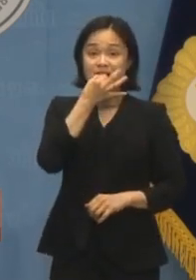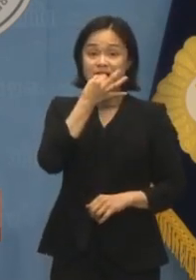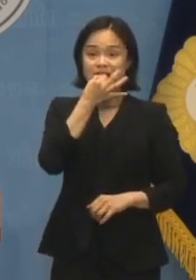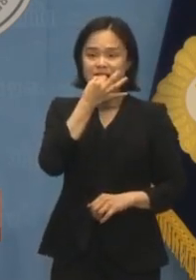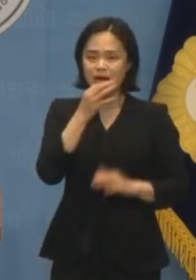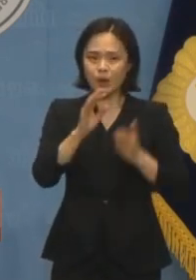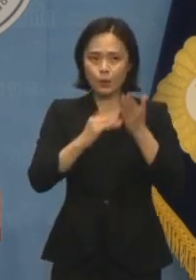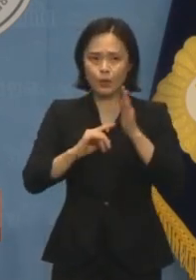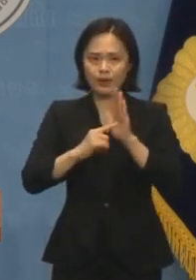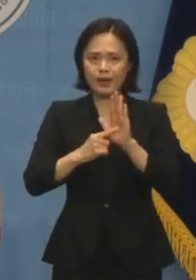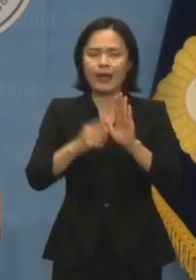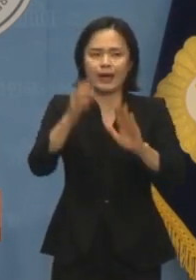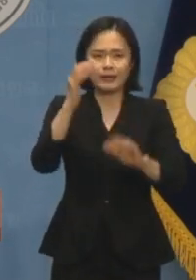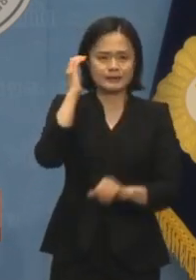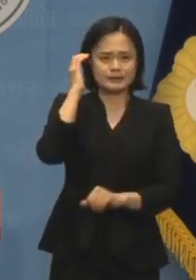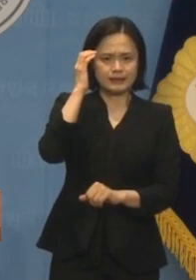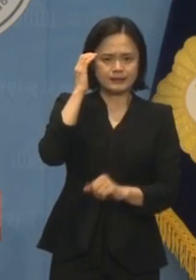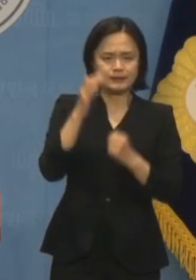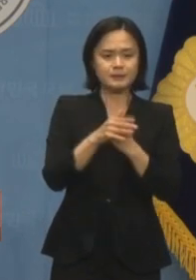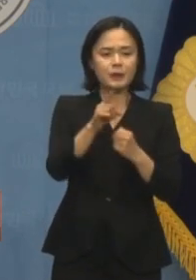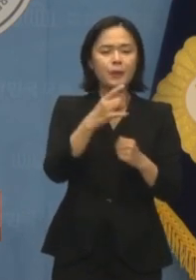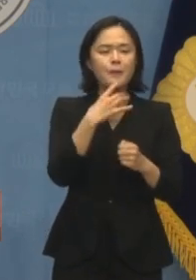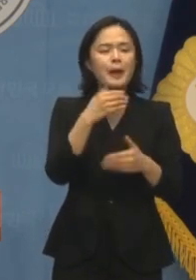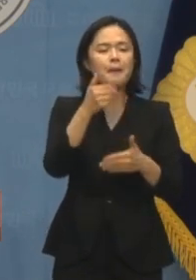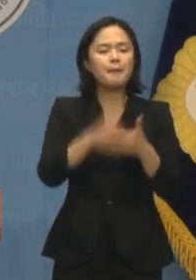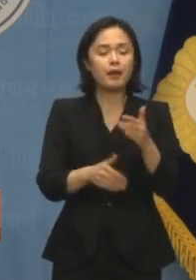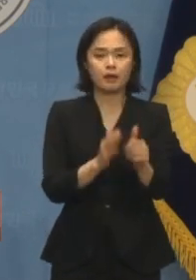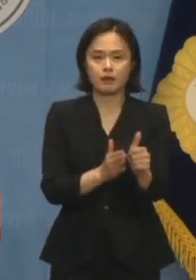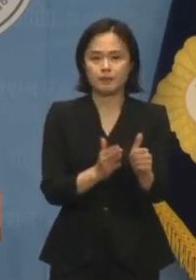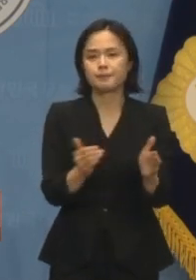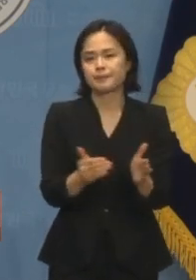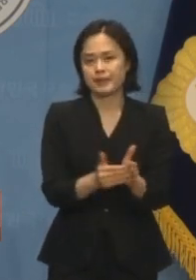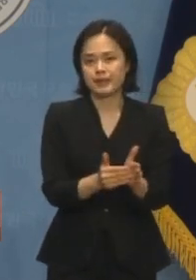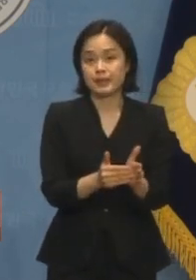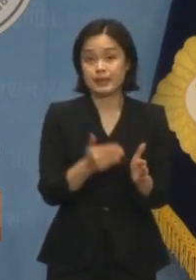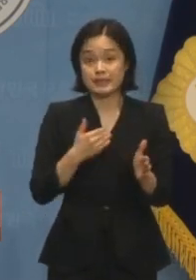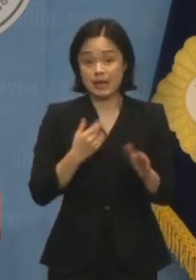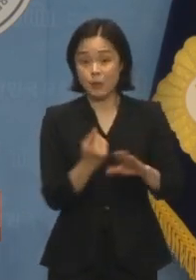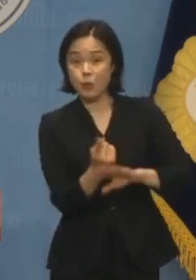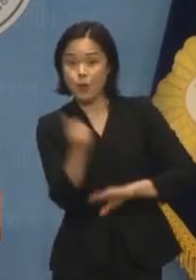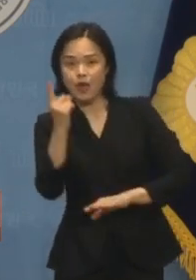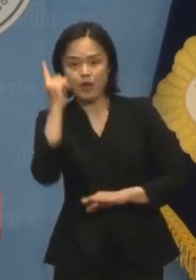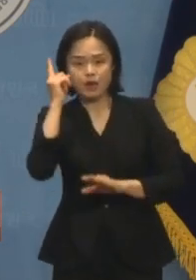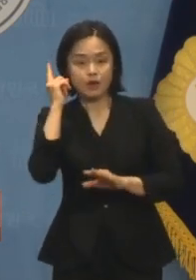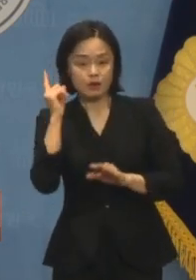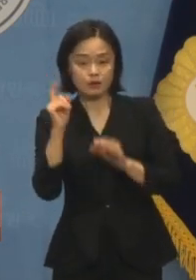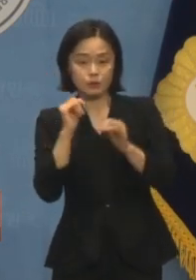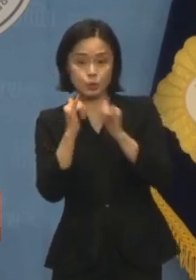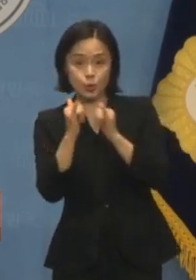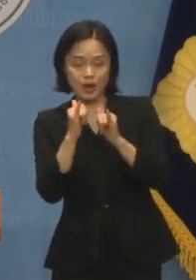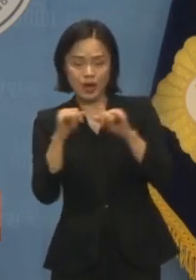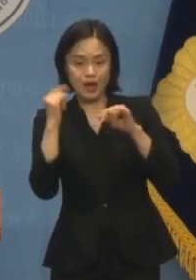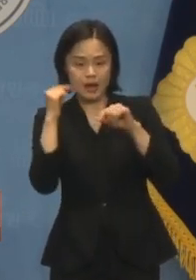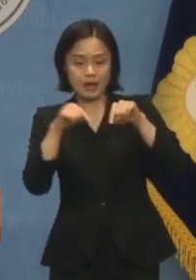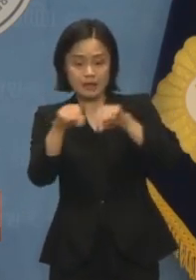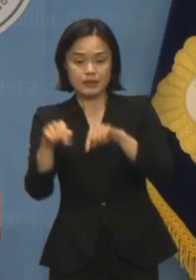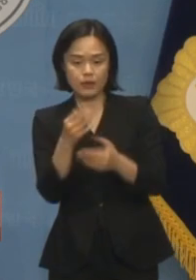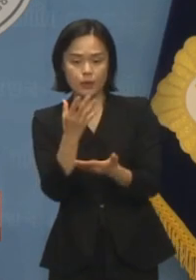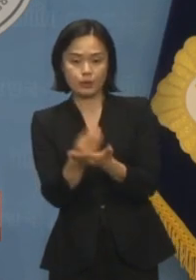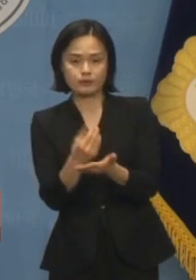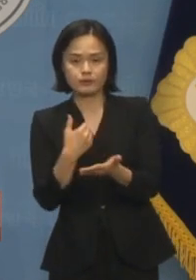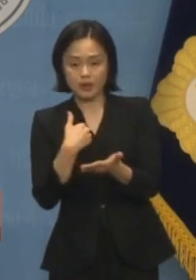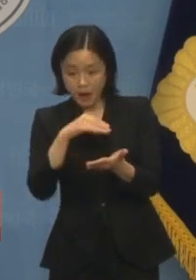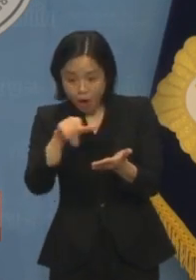때문입니다. 그리고 저는 또 다른 녹취록 역시 확보했습니다. 언론에 사업가 A씨로 알려진 분과